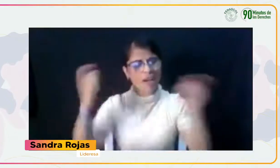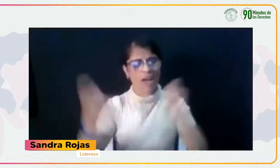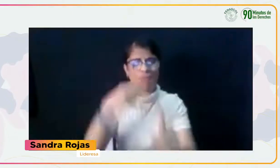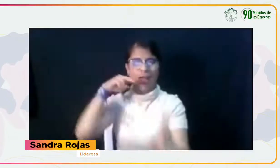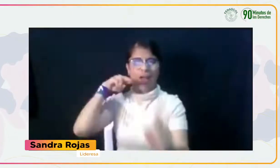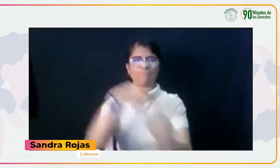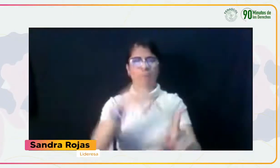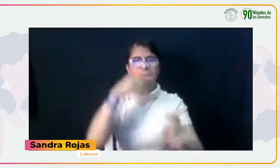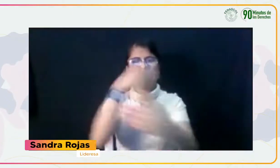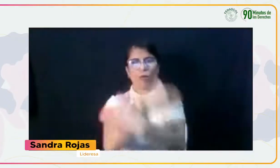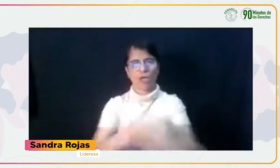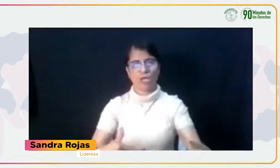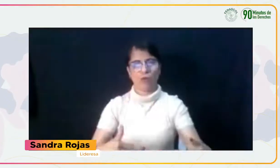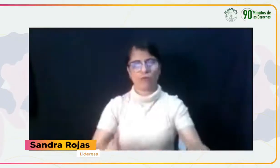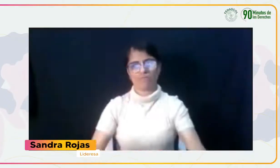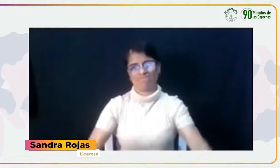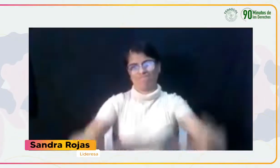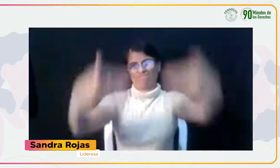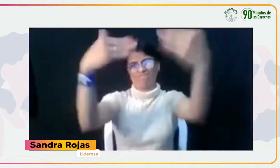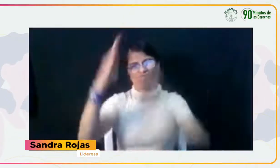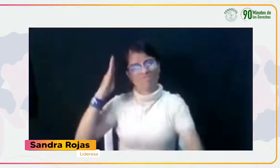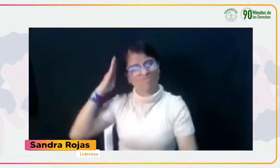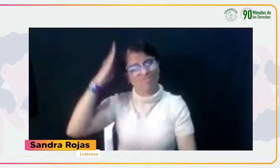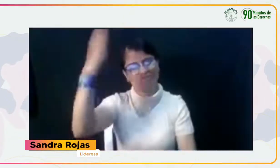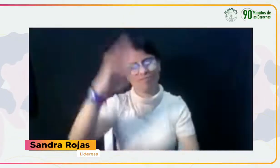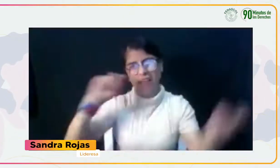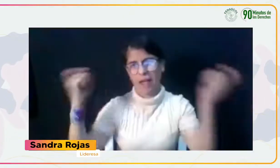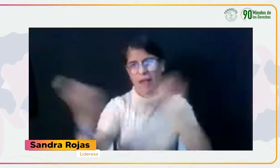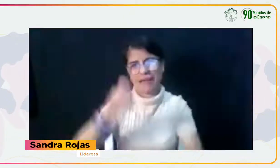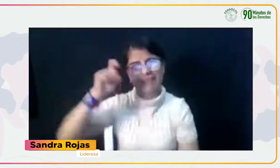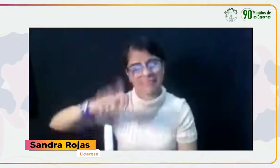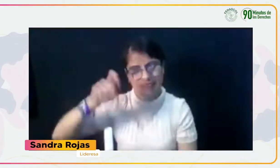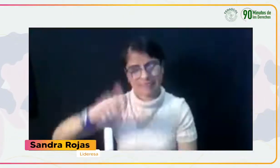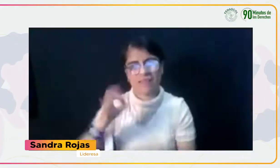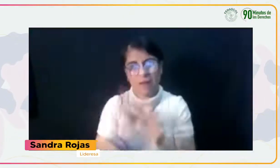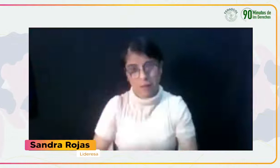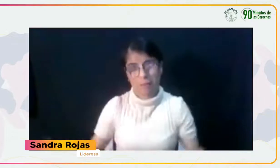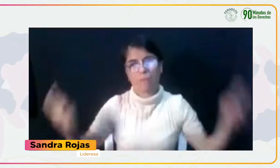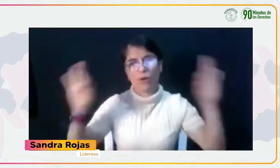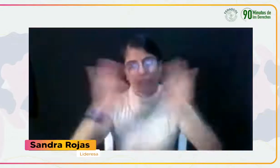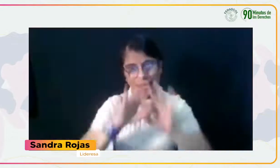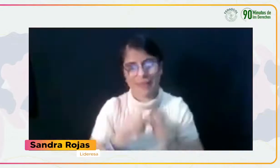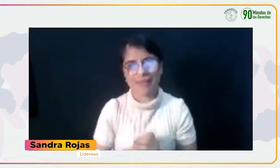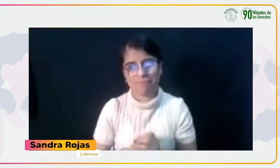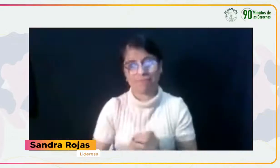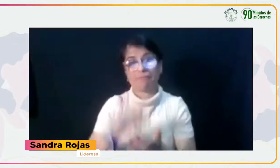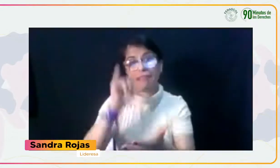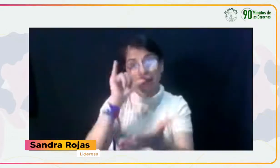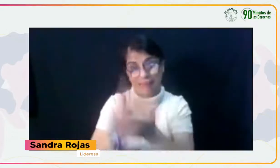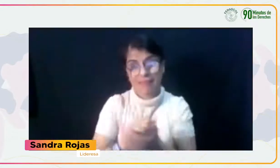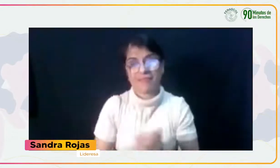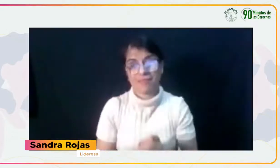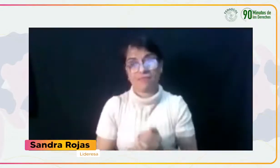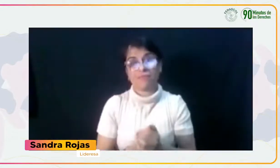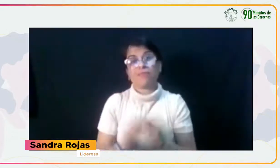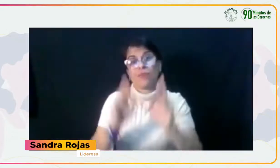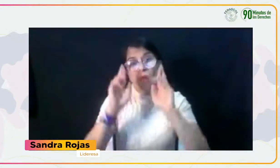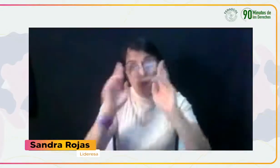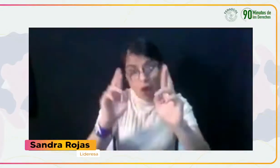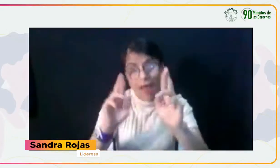que la educación sea afectada de los niños sordos y nosotros debemos pensar en ellos y permitir esas transformaciones porque creo que esto